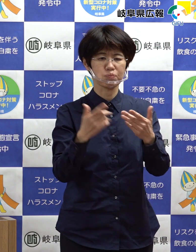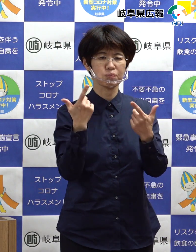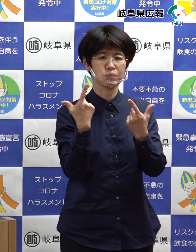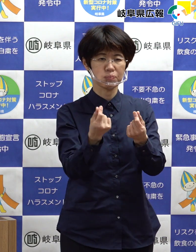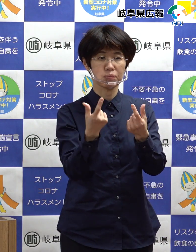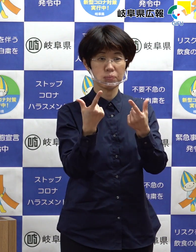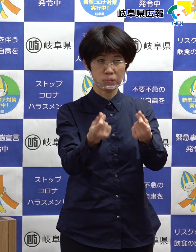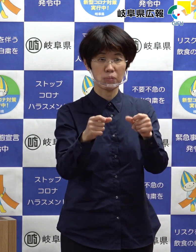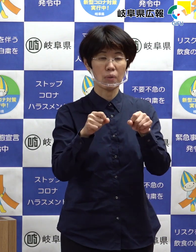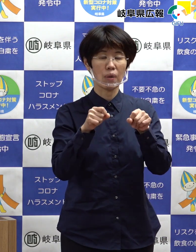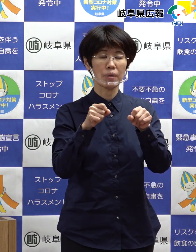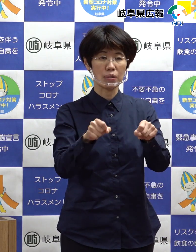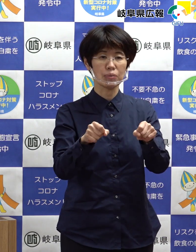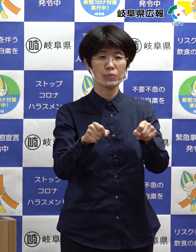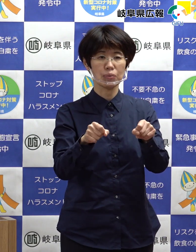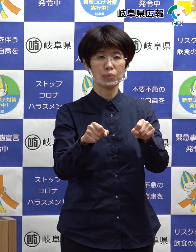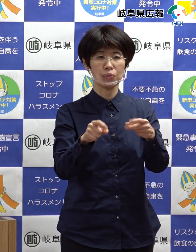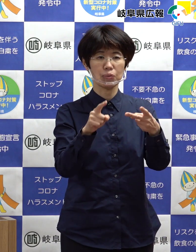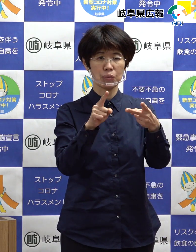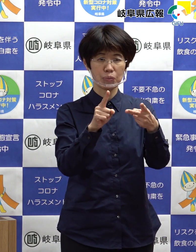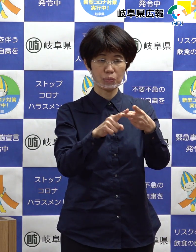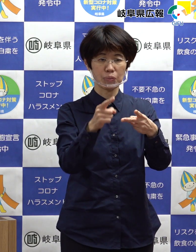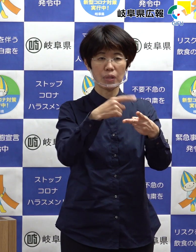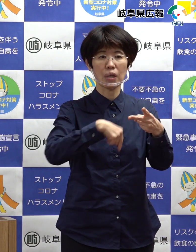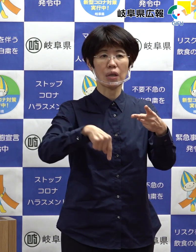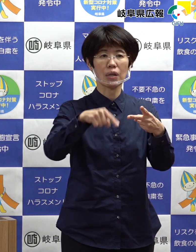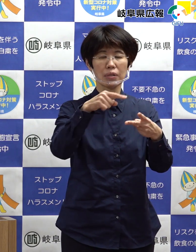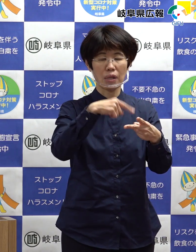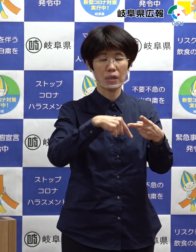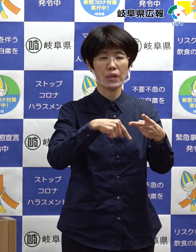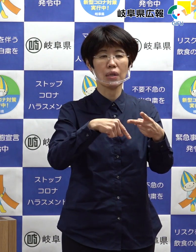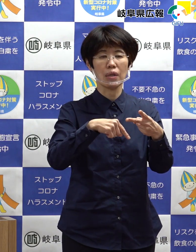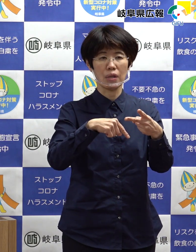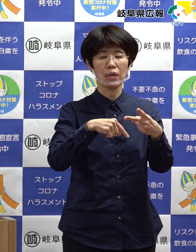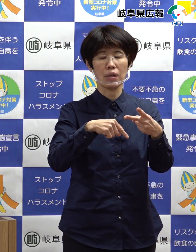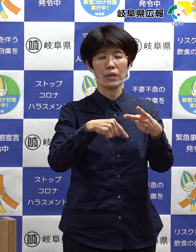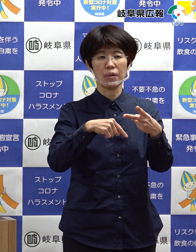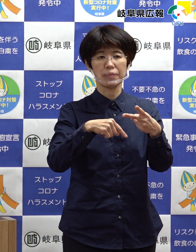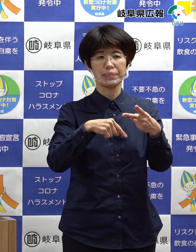ね、そういったことをやった上で、なんとか、